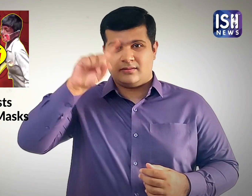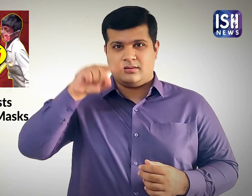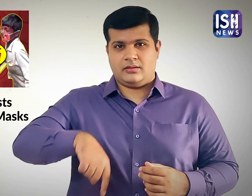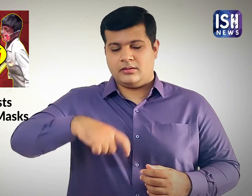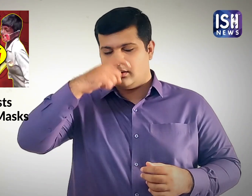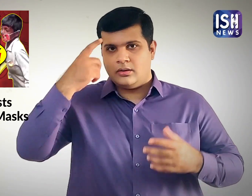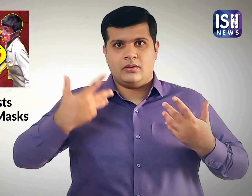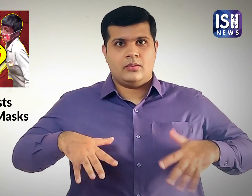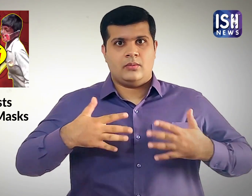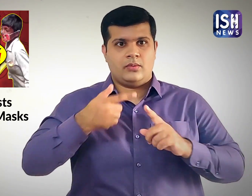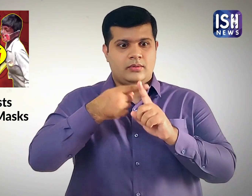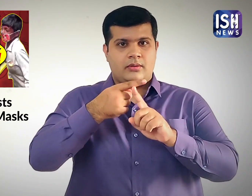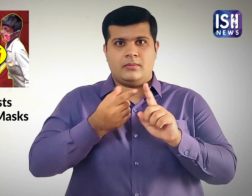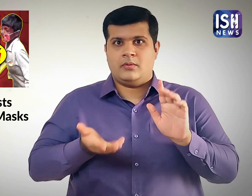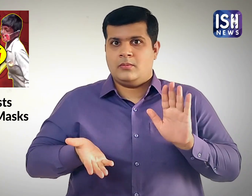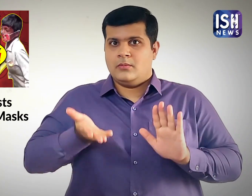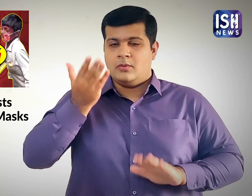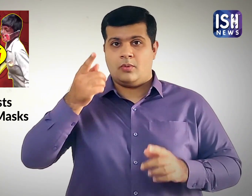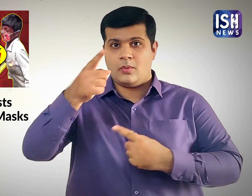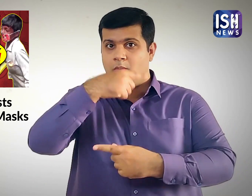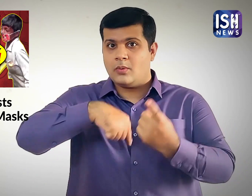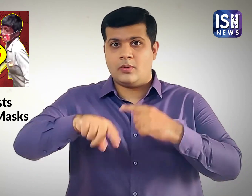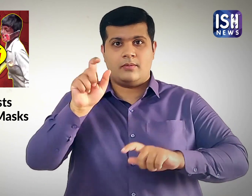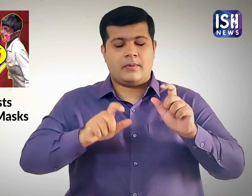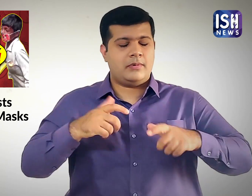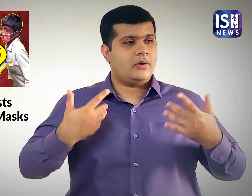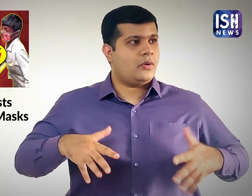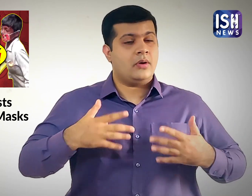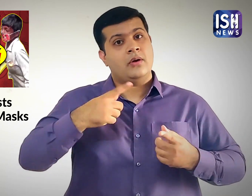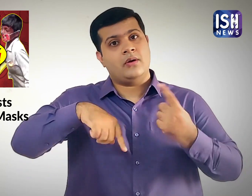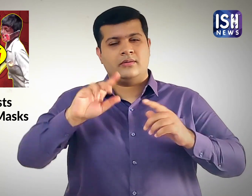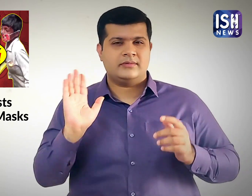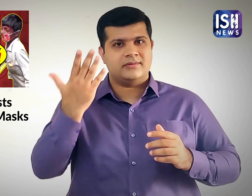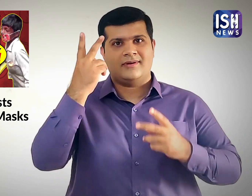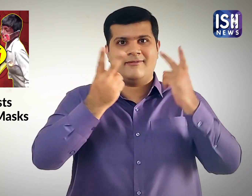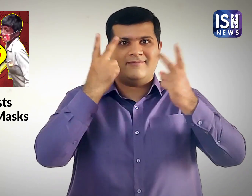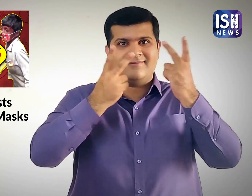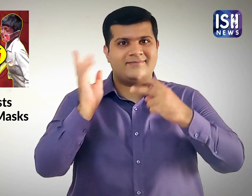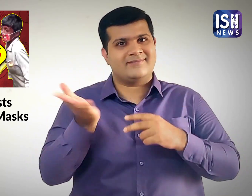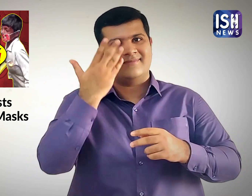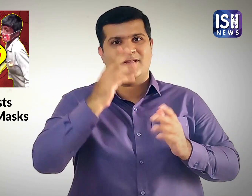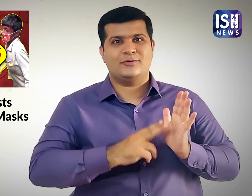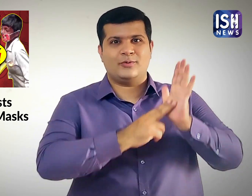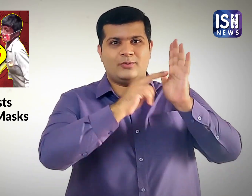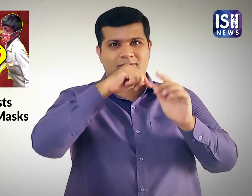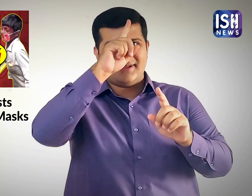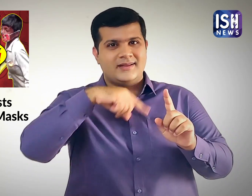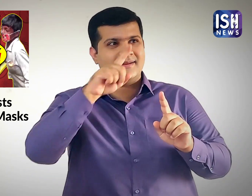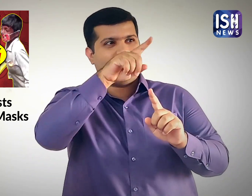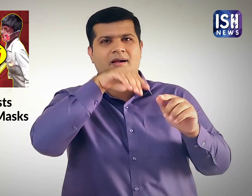पूरे भारत में तापमान बढ़ते ही लोग थंडे मौसम का आनन्द लेने के लिए उत्तरी हिल स्टेशनों की और भाग रहे है